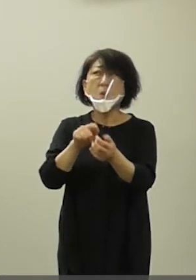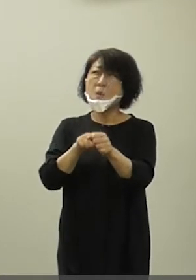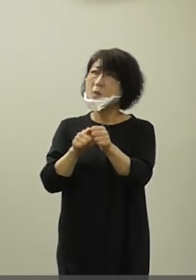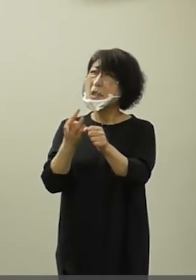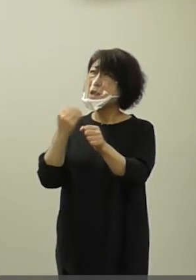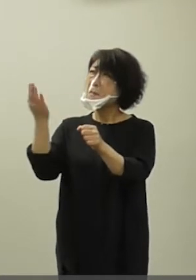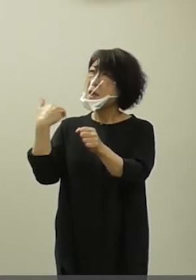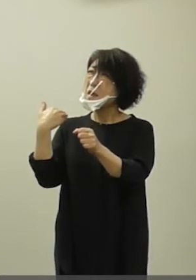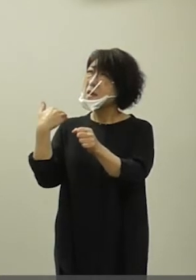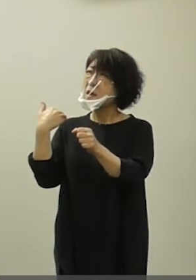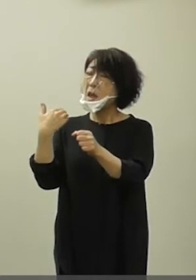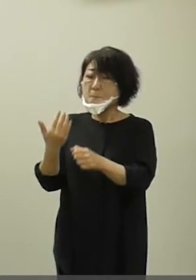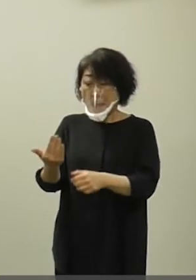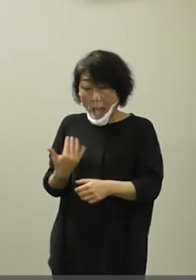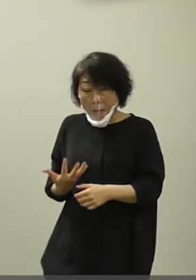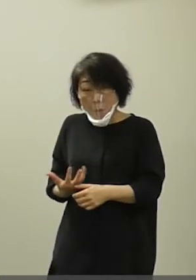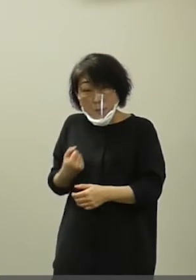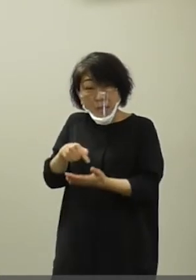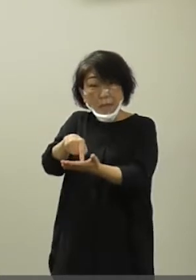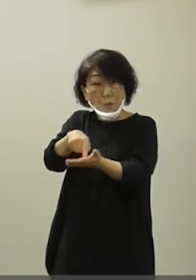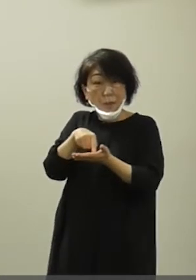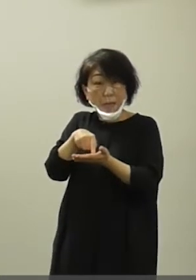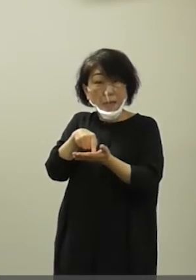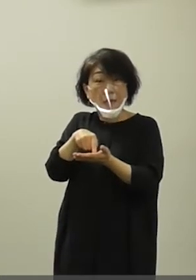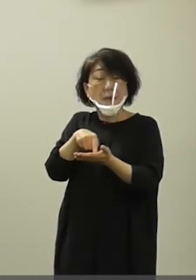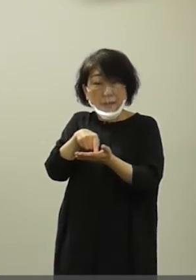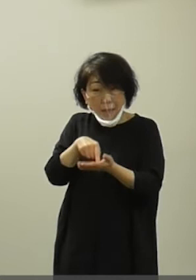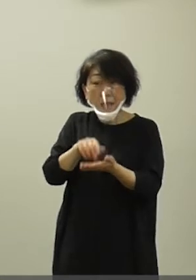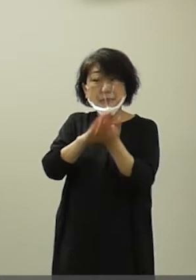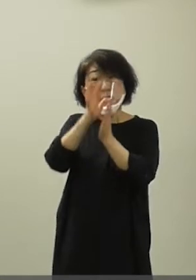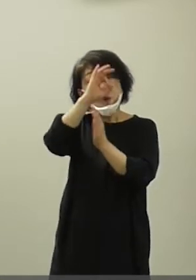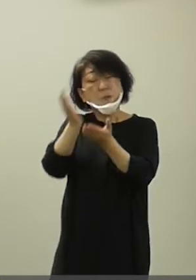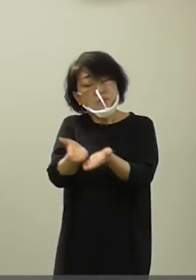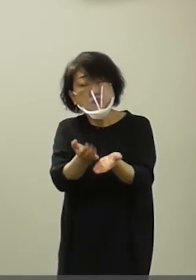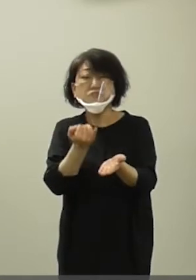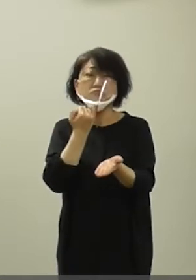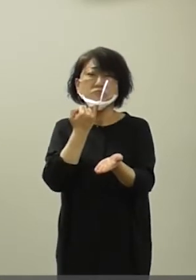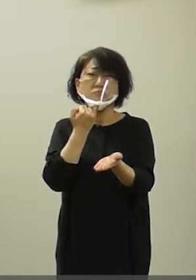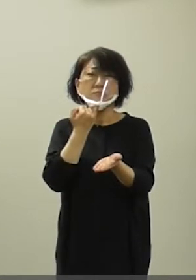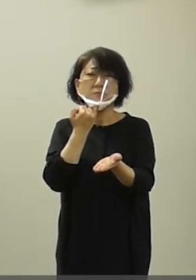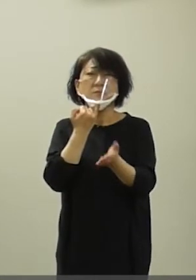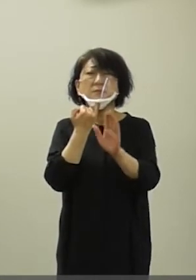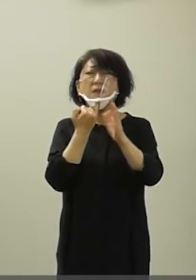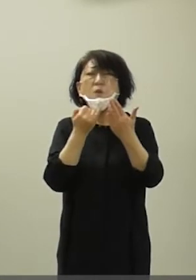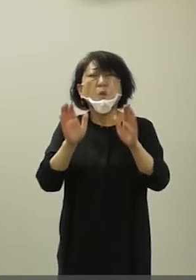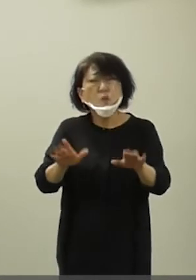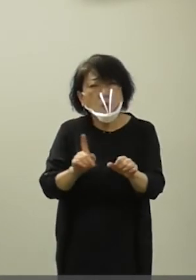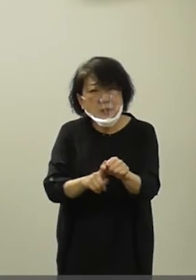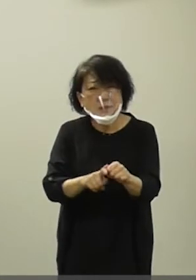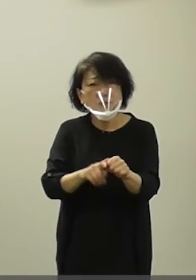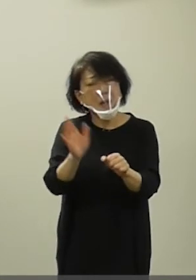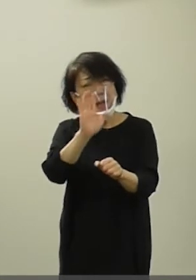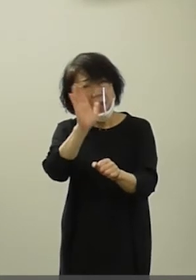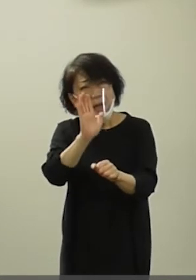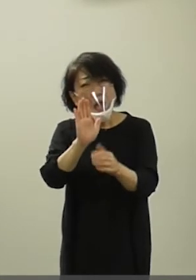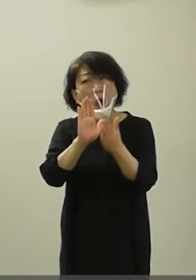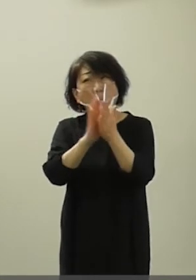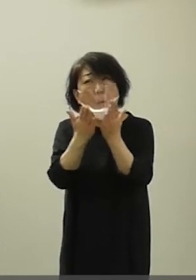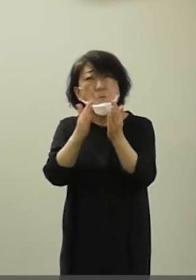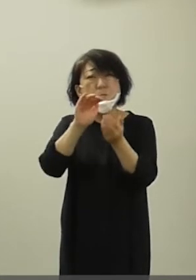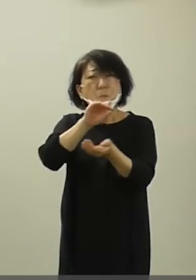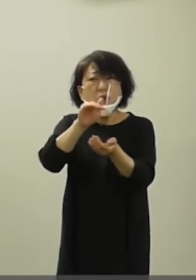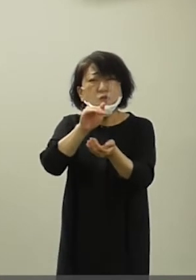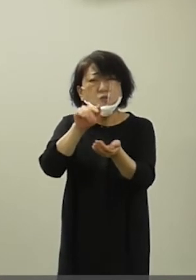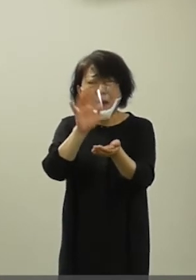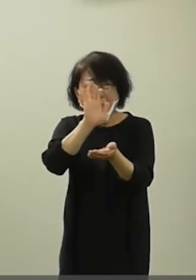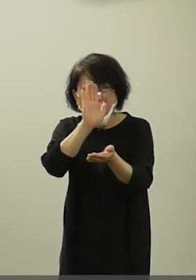その受け手を前提として花火をしていたんですが今回だけは今年はちょっと見直せたいなということ